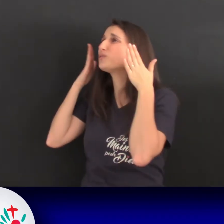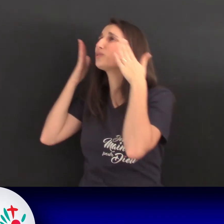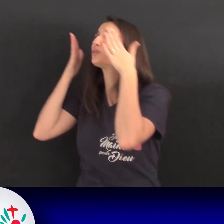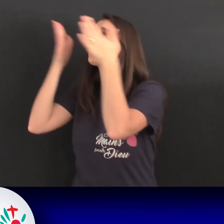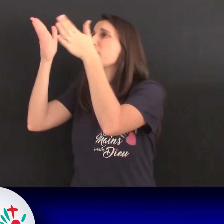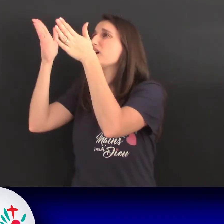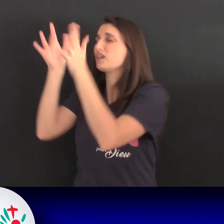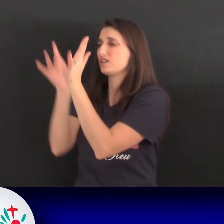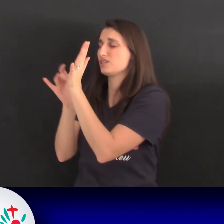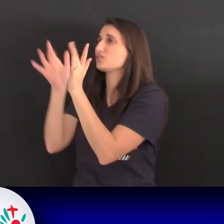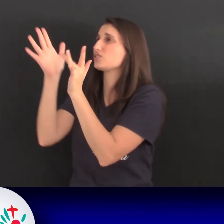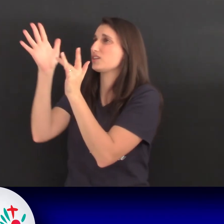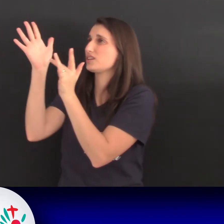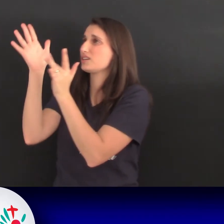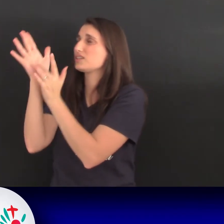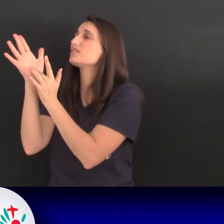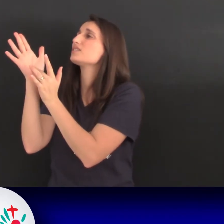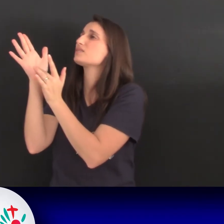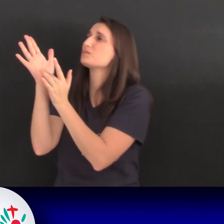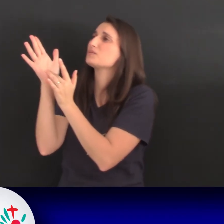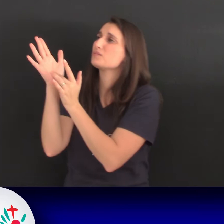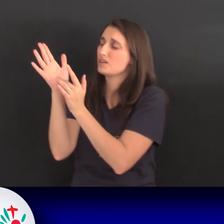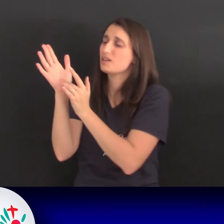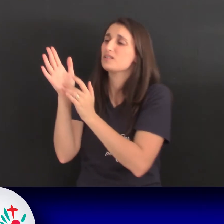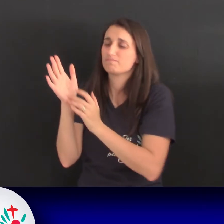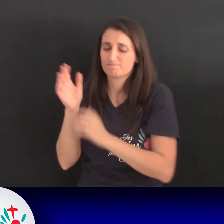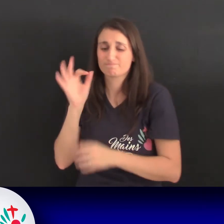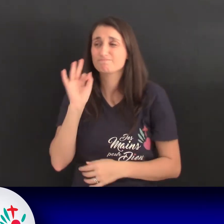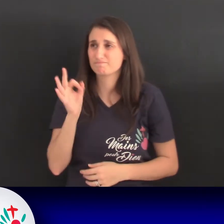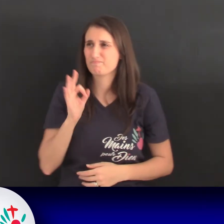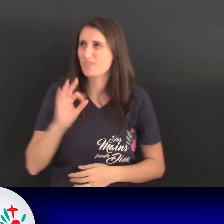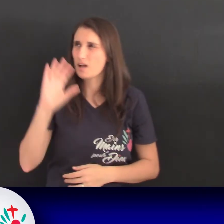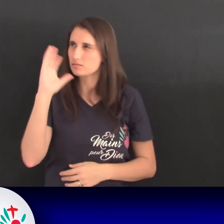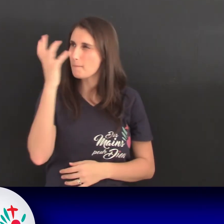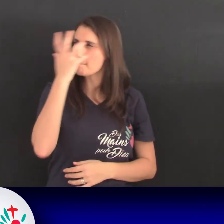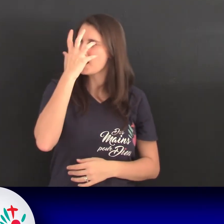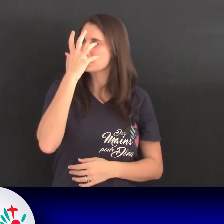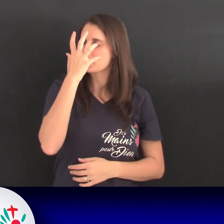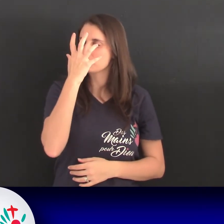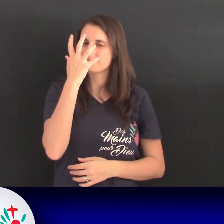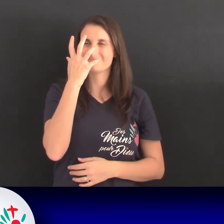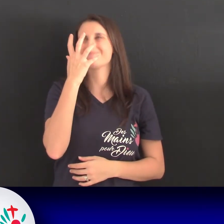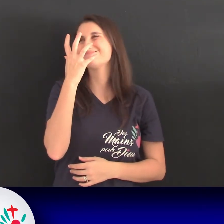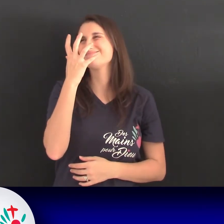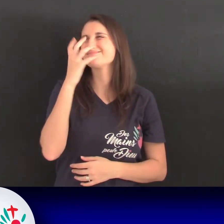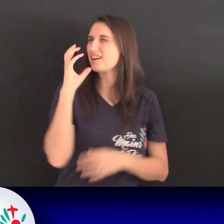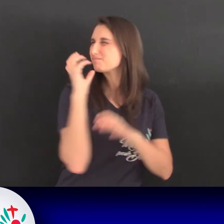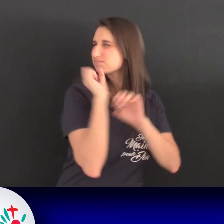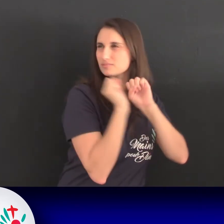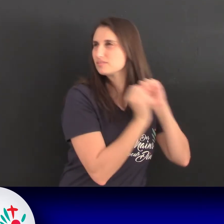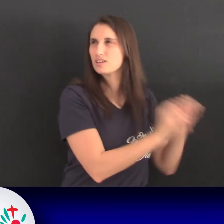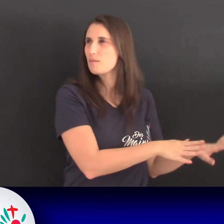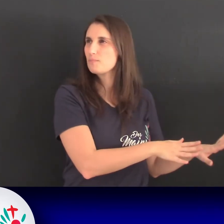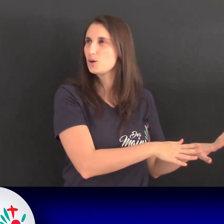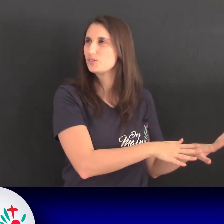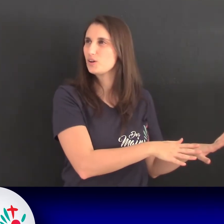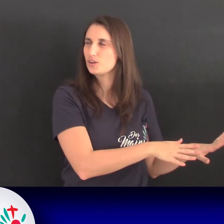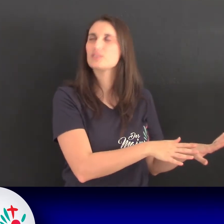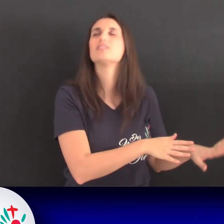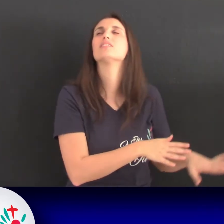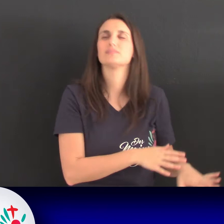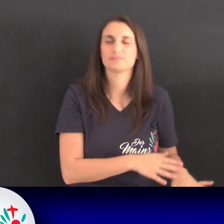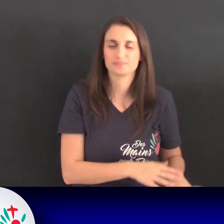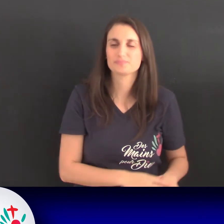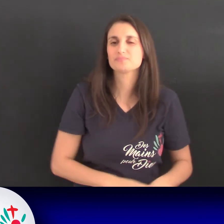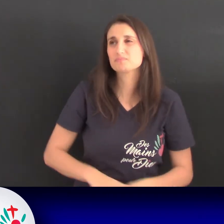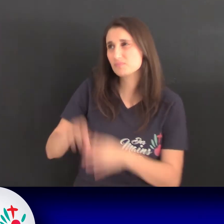centré sur toi, Jésus. Oui, je renonce à tous mes